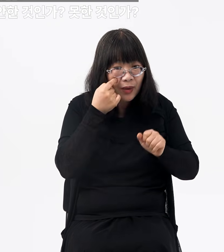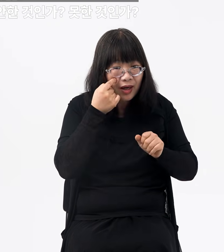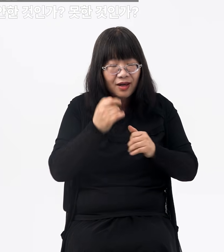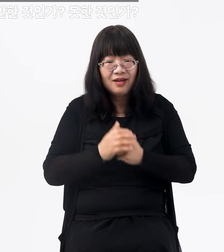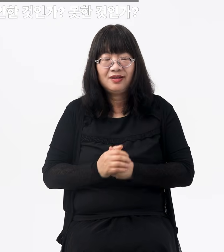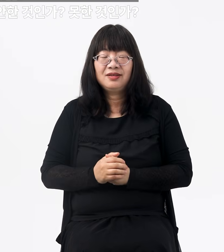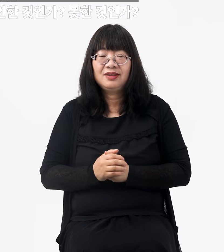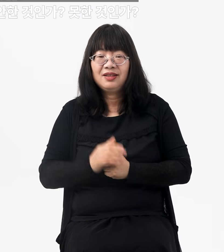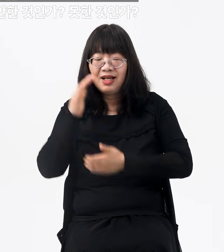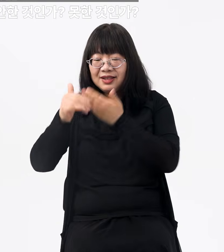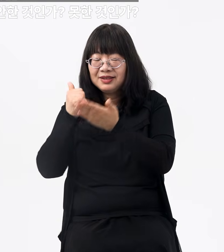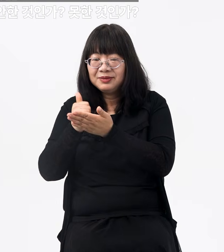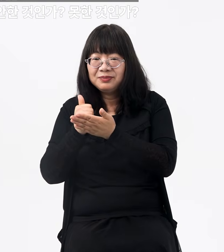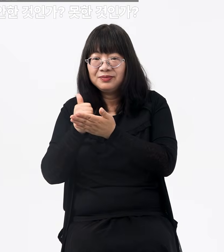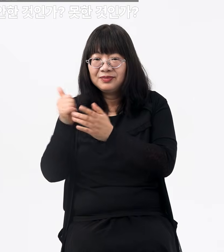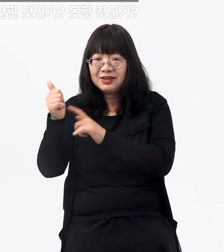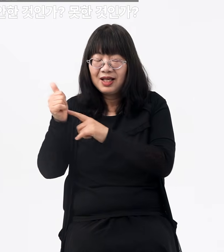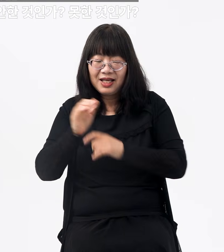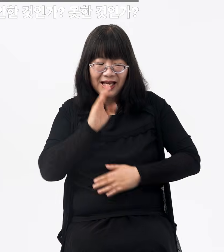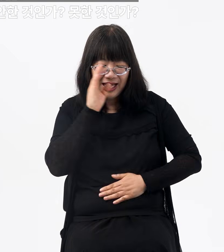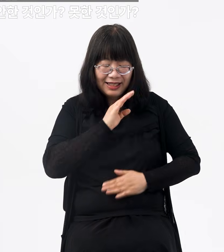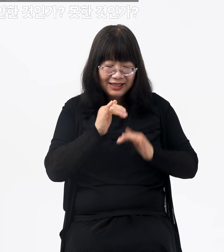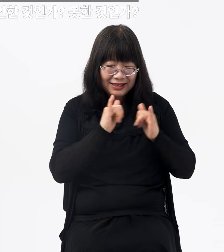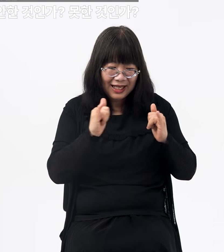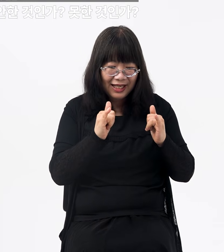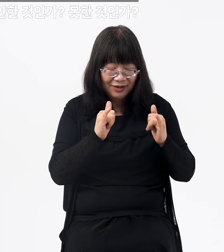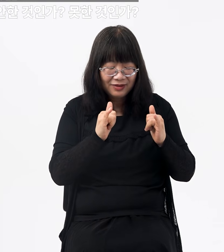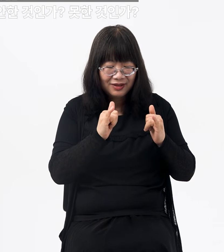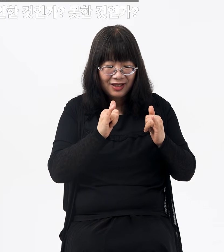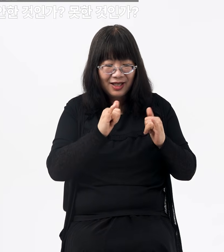열전인 사사기를 진짜 기록한 목적이 뭘까요?